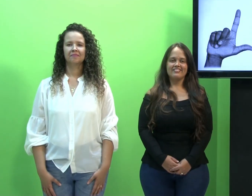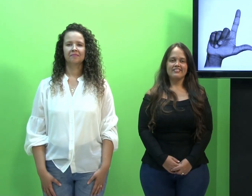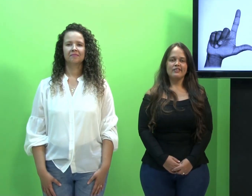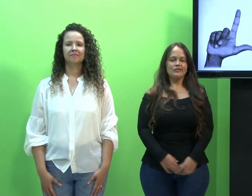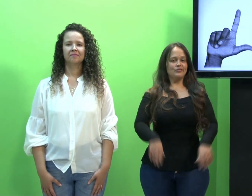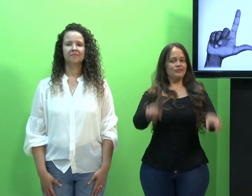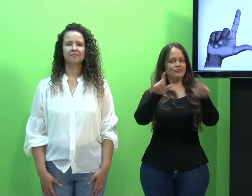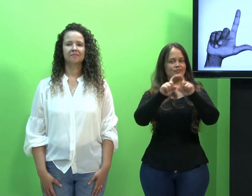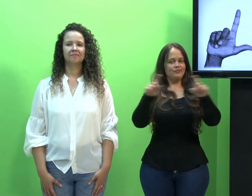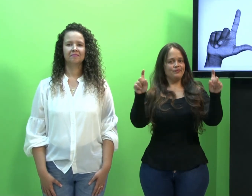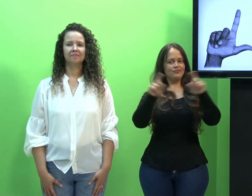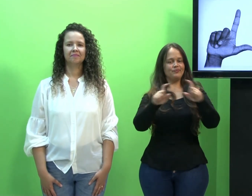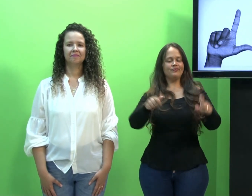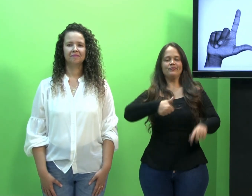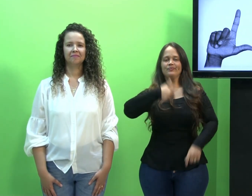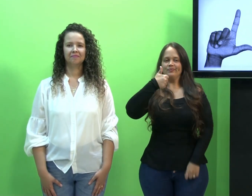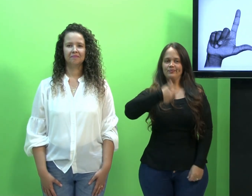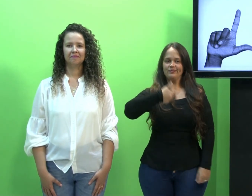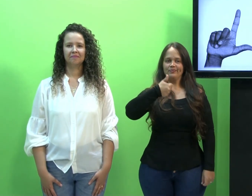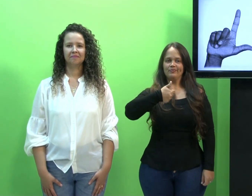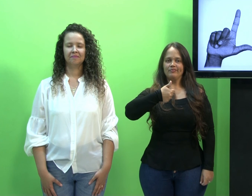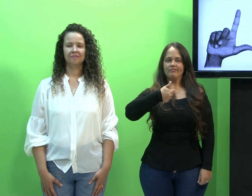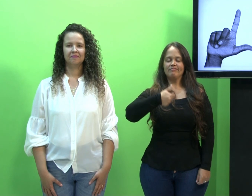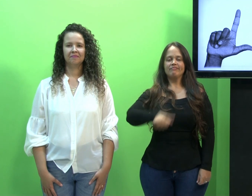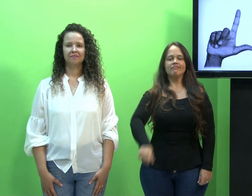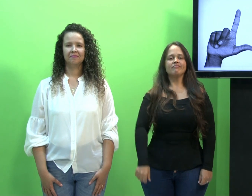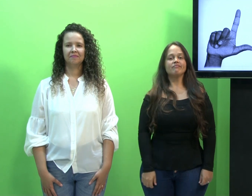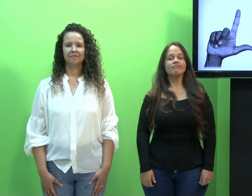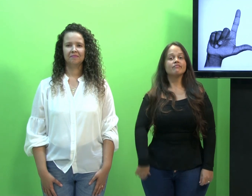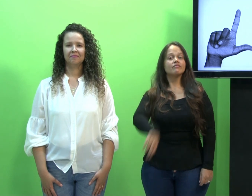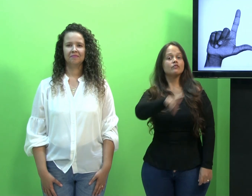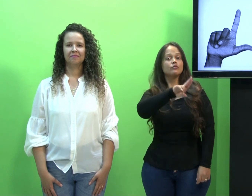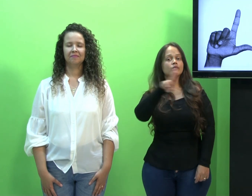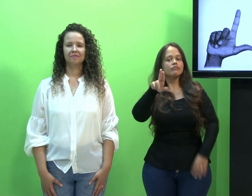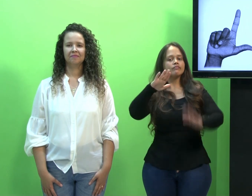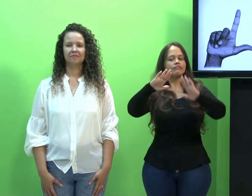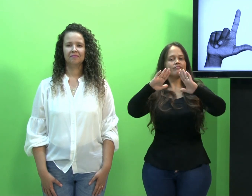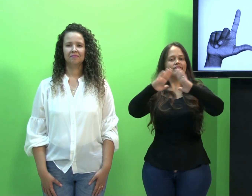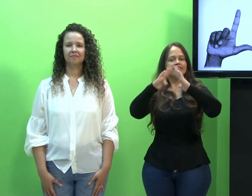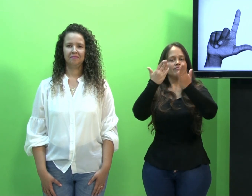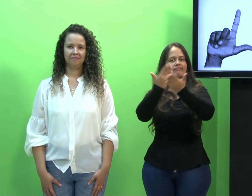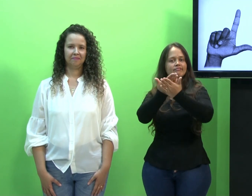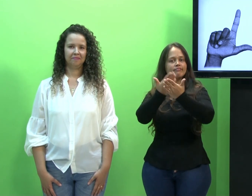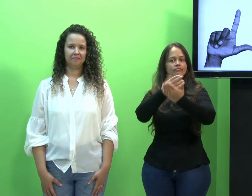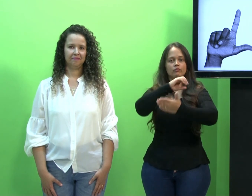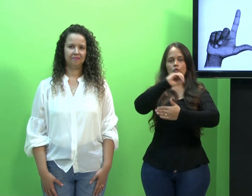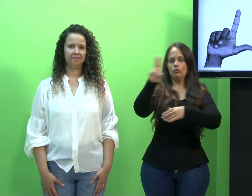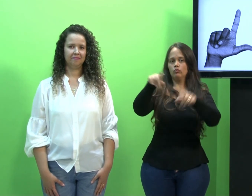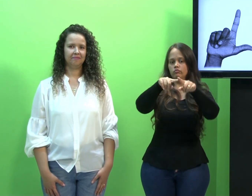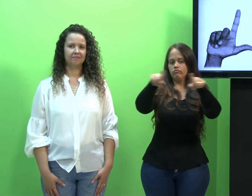Parágrafo 1º. São denominadas escolas ou classes de educação